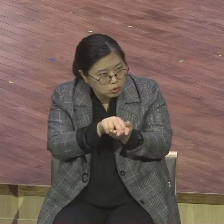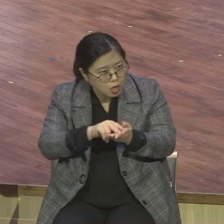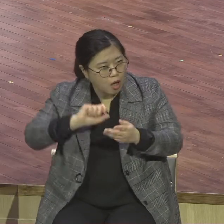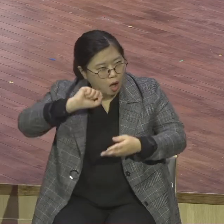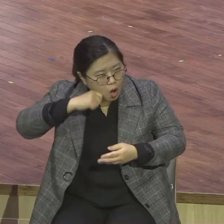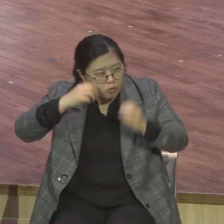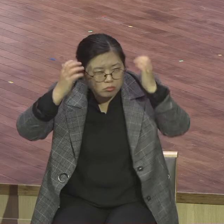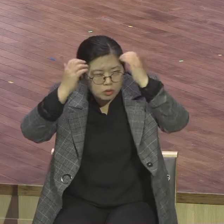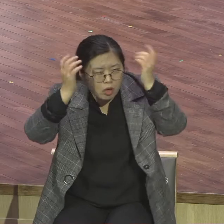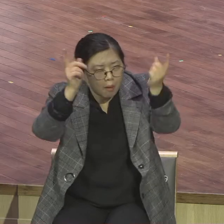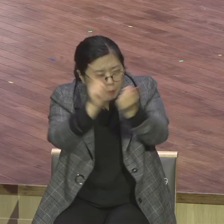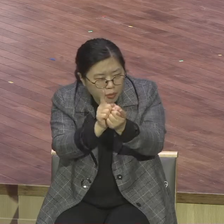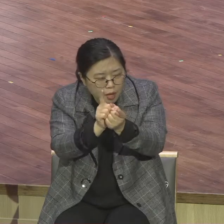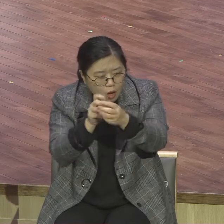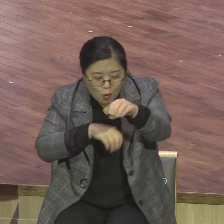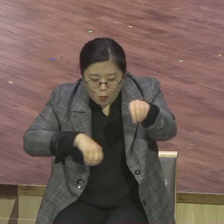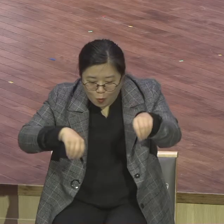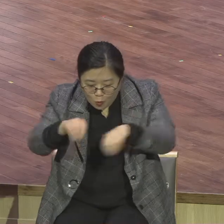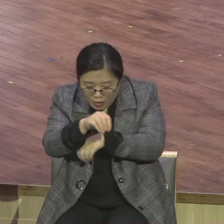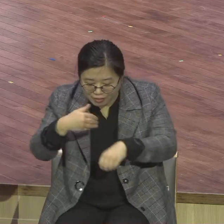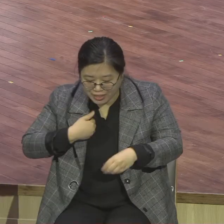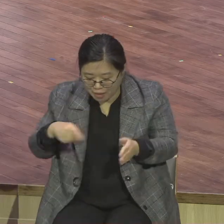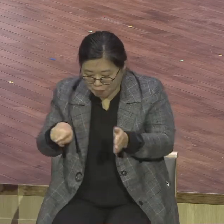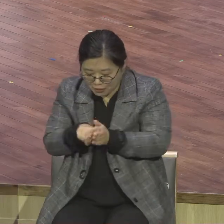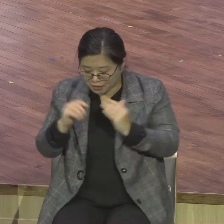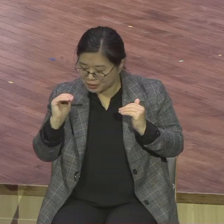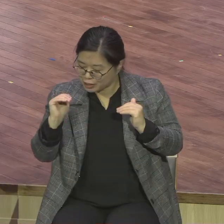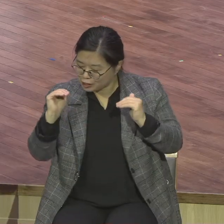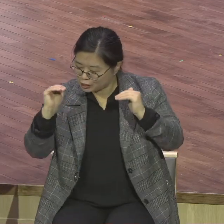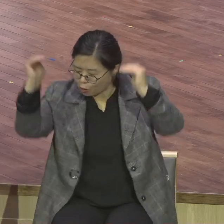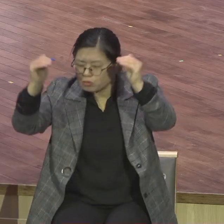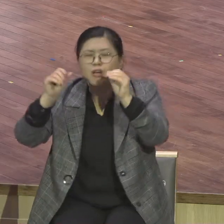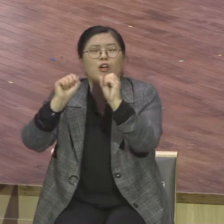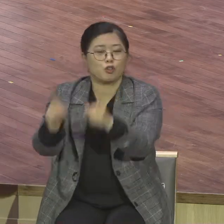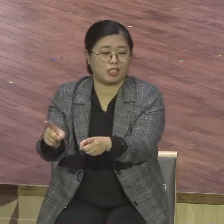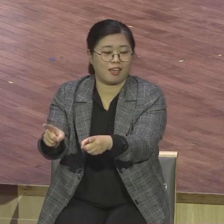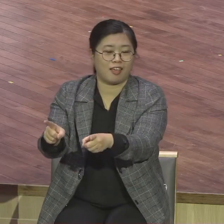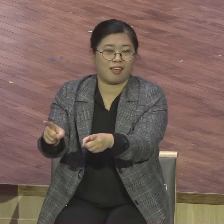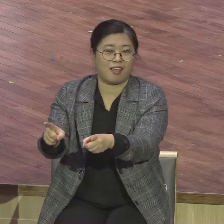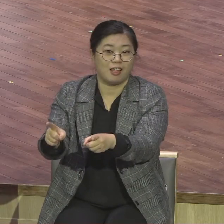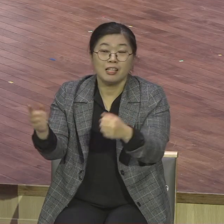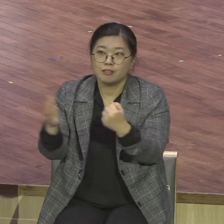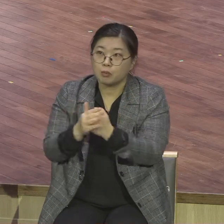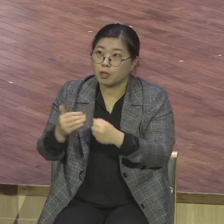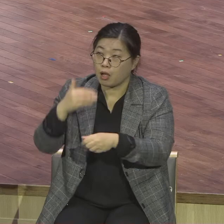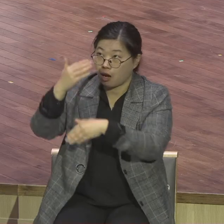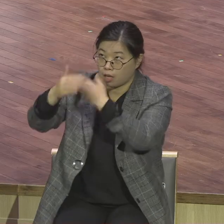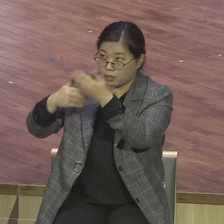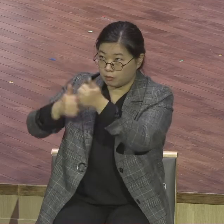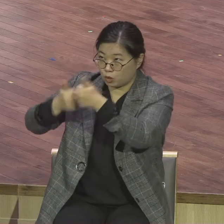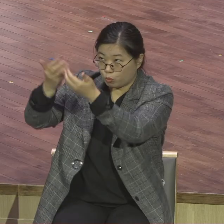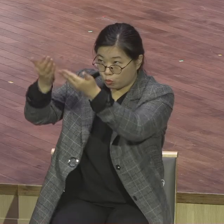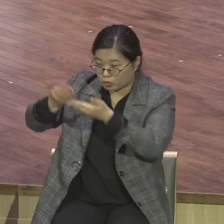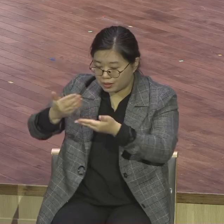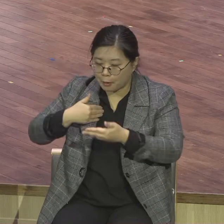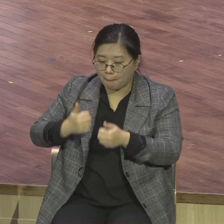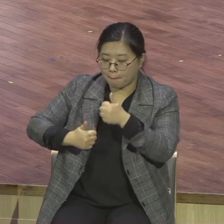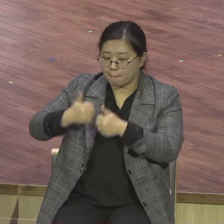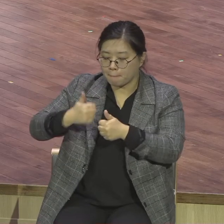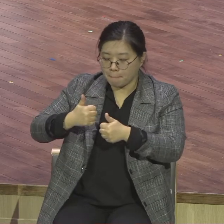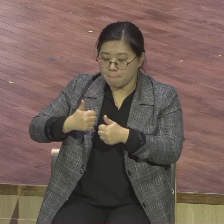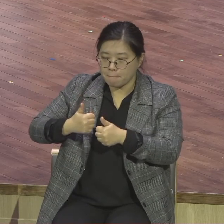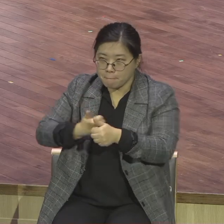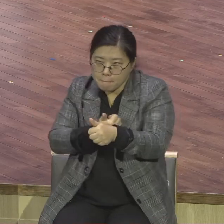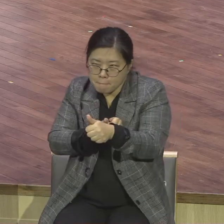그래서 시험을 당해서 합격하지 않는 사람은 하나님께 쓰임을 못 받아요. 시험이